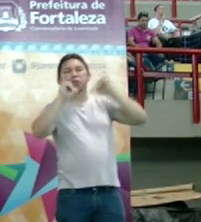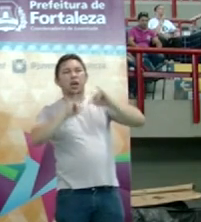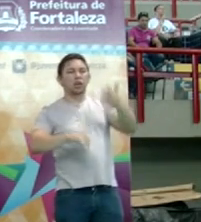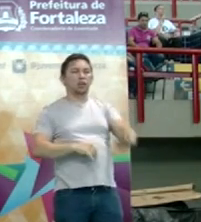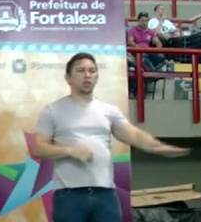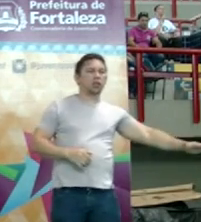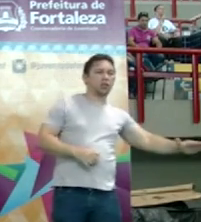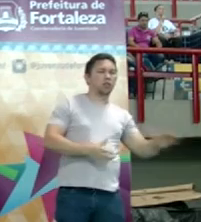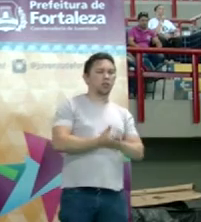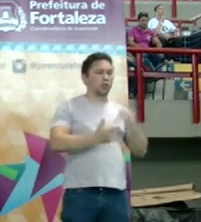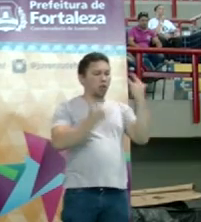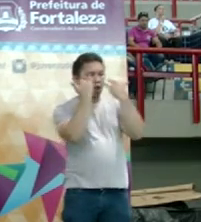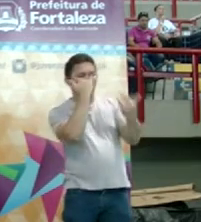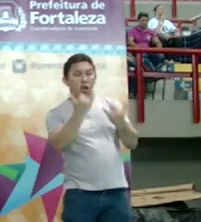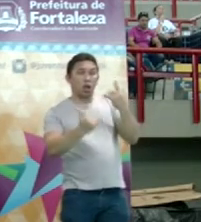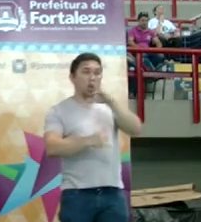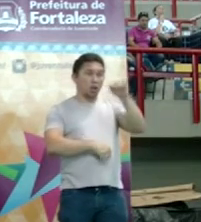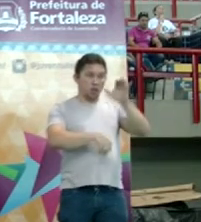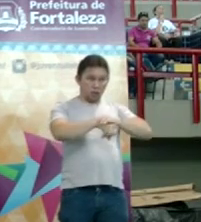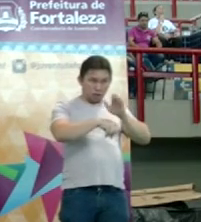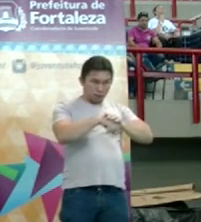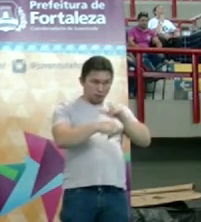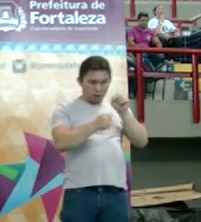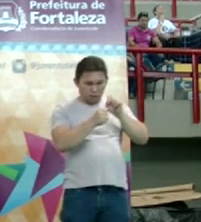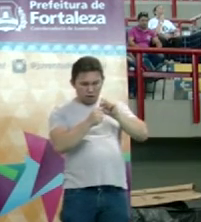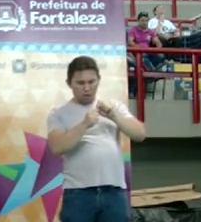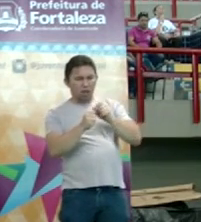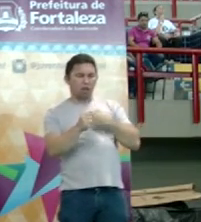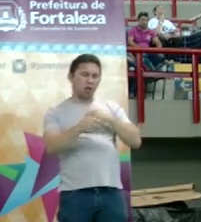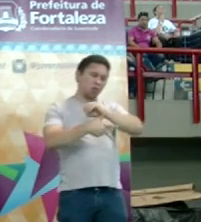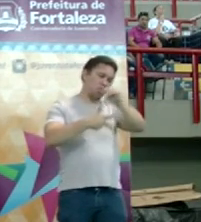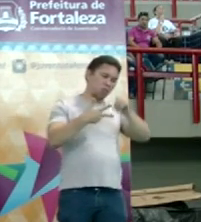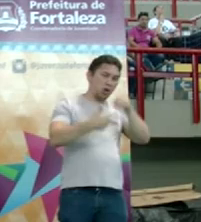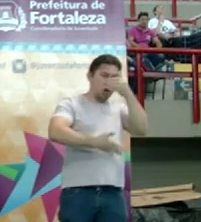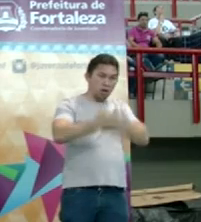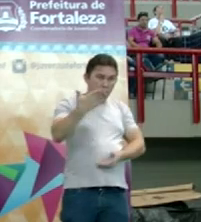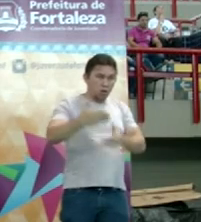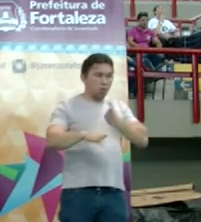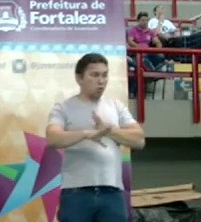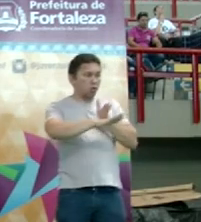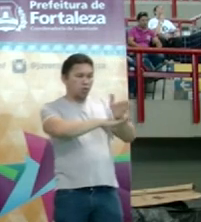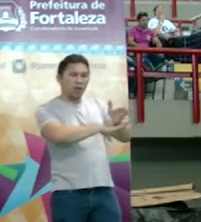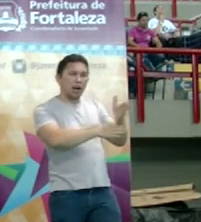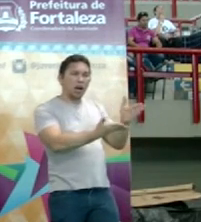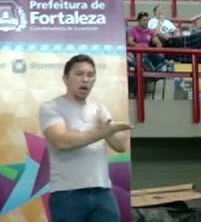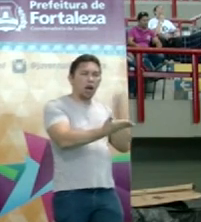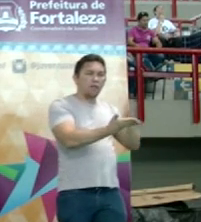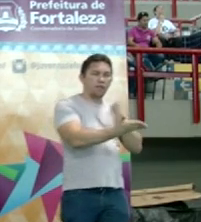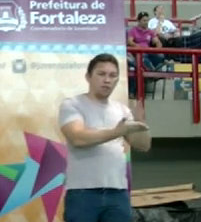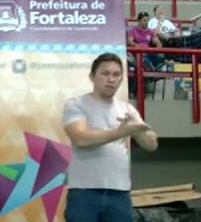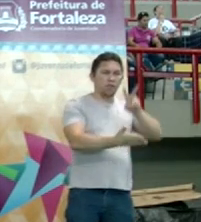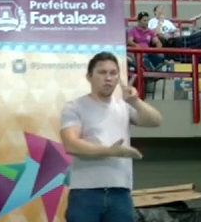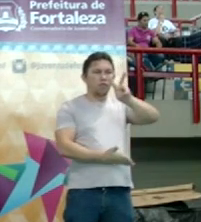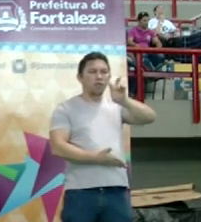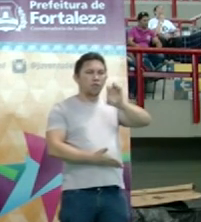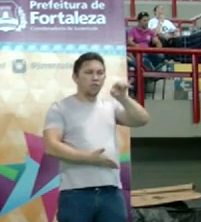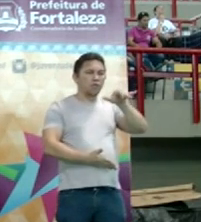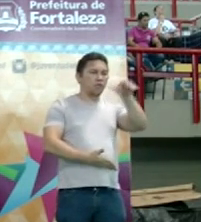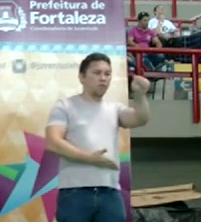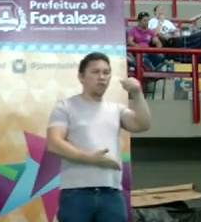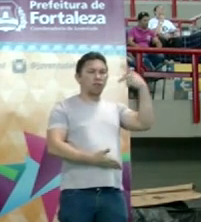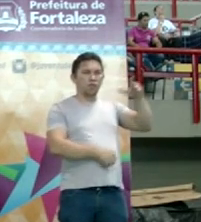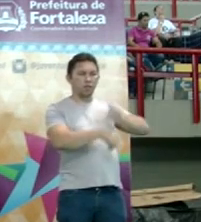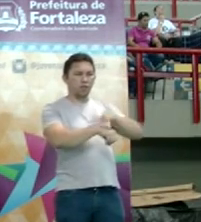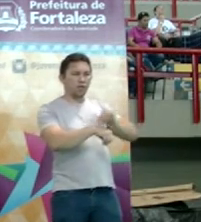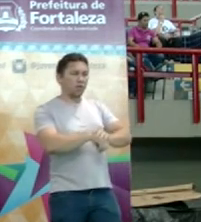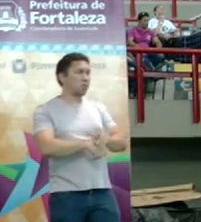Estados Unidos. Quem vai fazer o Enem, por exemplo, quando pega a revista Veja, que tem aqueles gráficos em forma